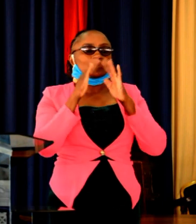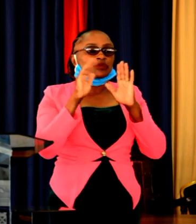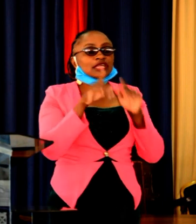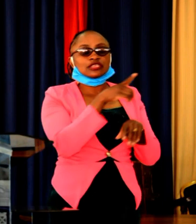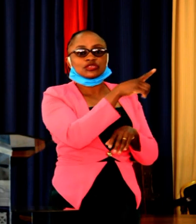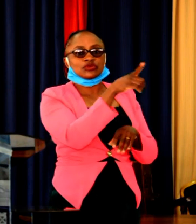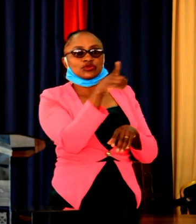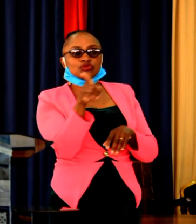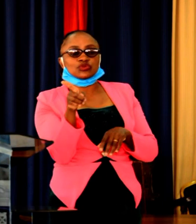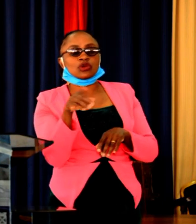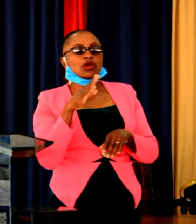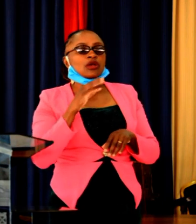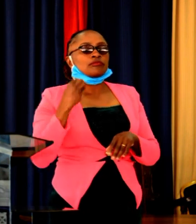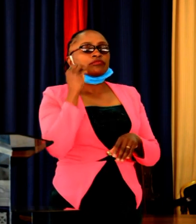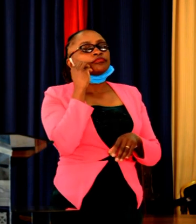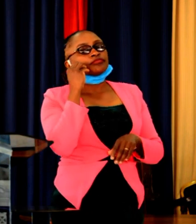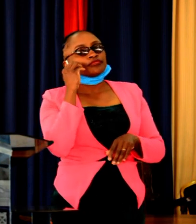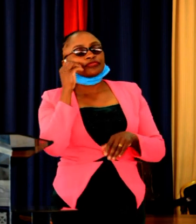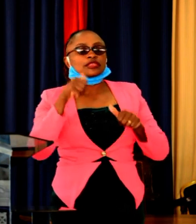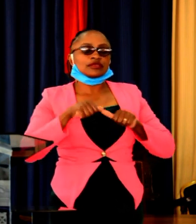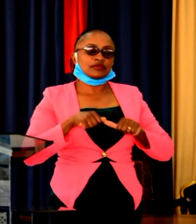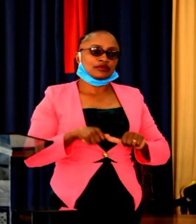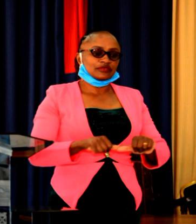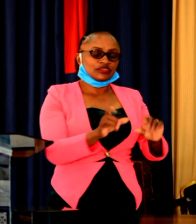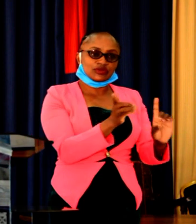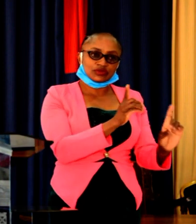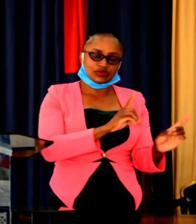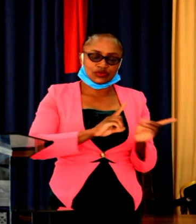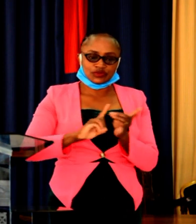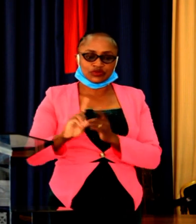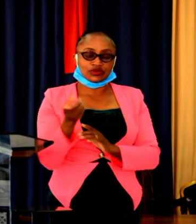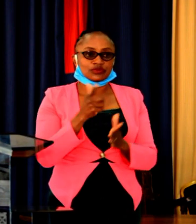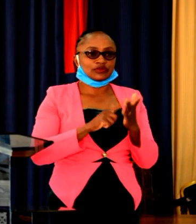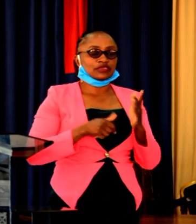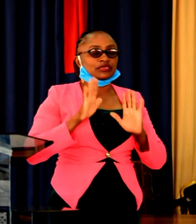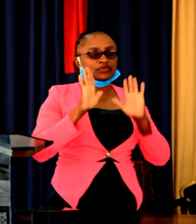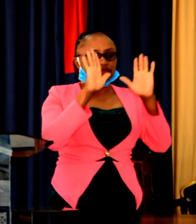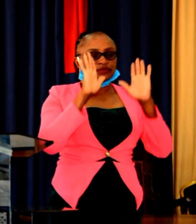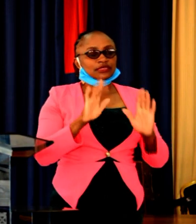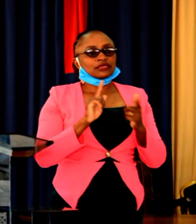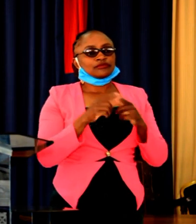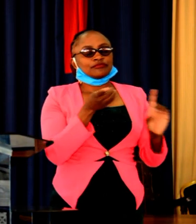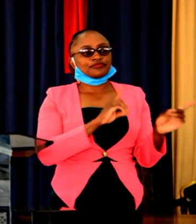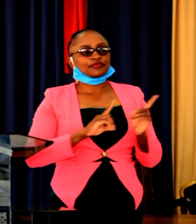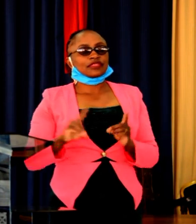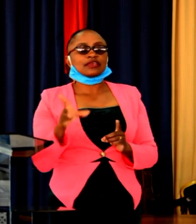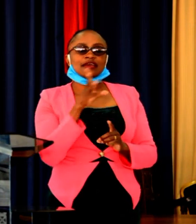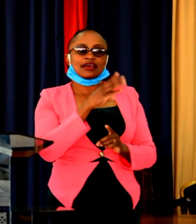manyumbani, watu waendelee kutimiza yale ambayo tunafaa kuyatimiza, na